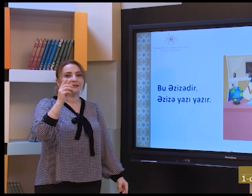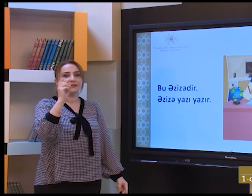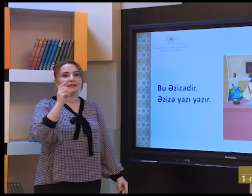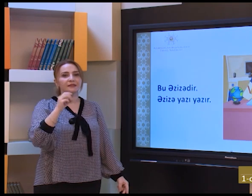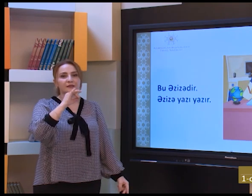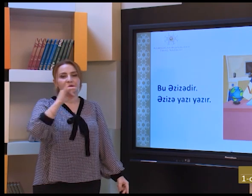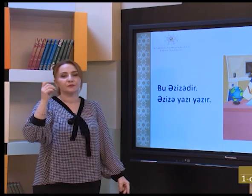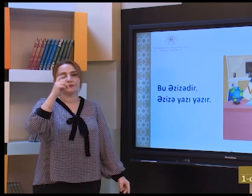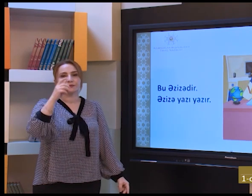Əzizədir.